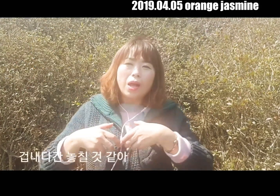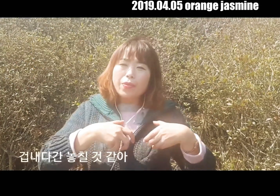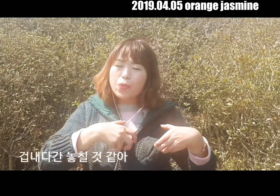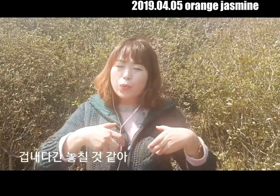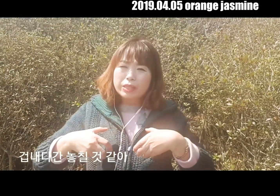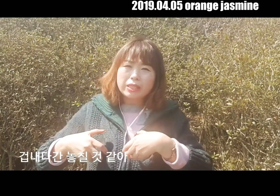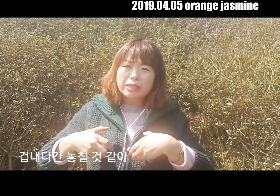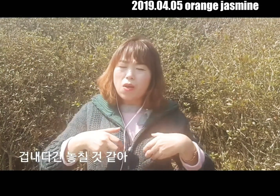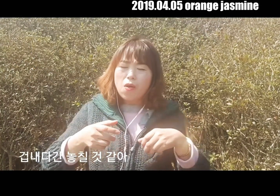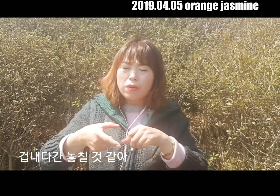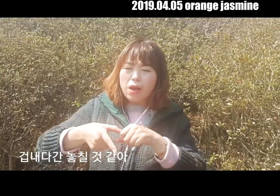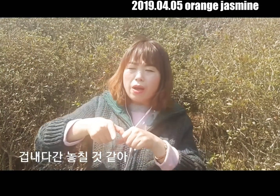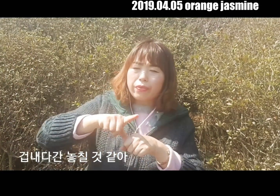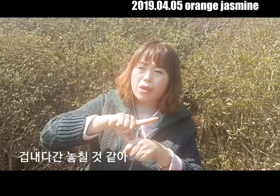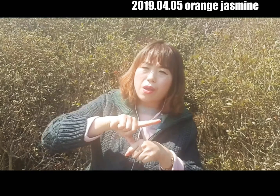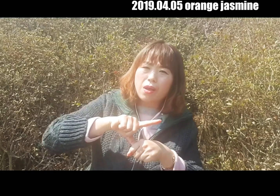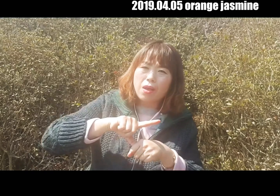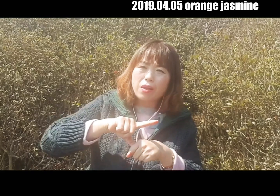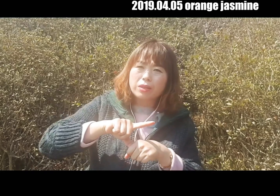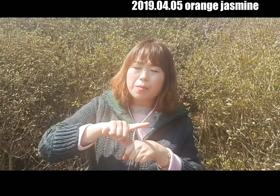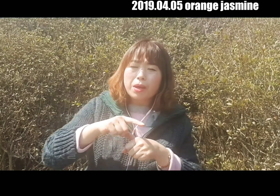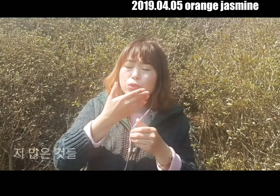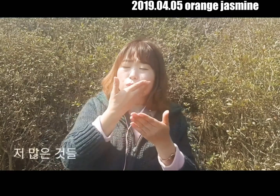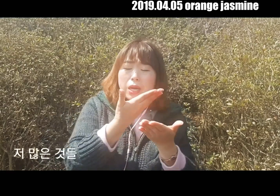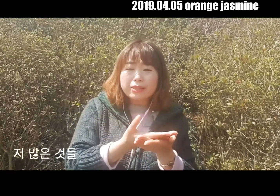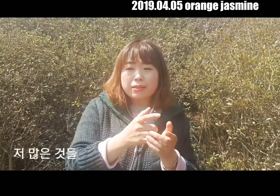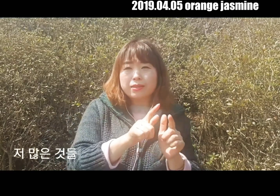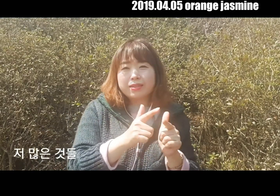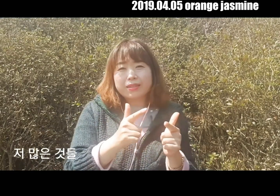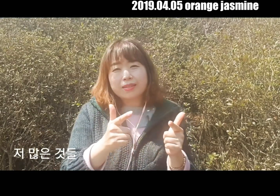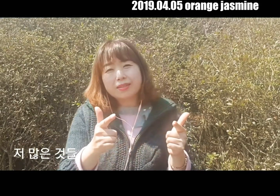겁내다가 놓칠 것 같아 좀 많은 것들